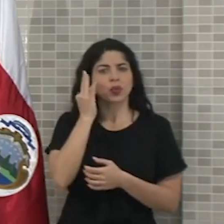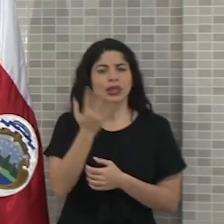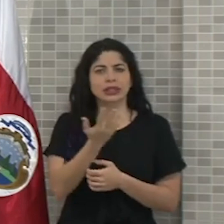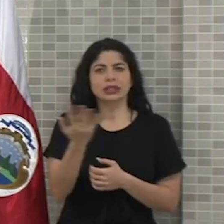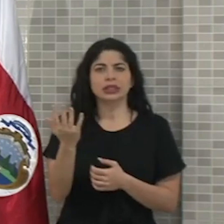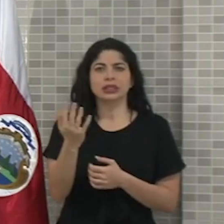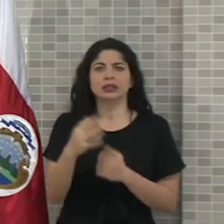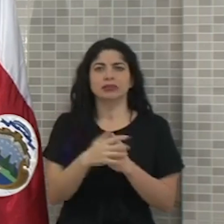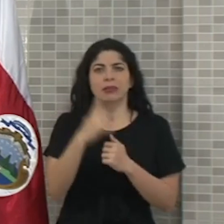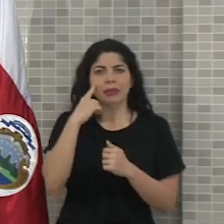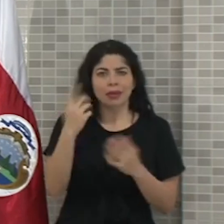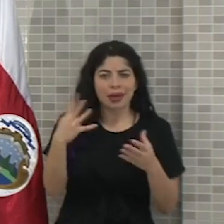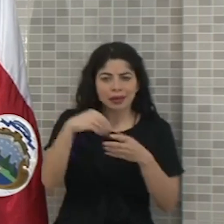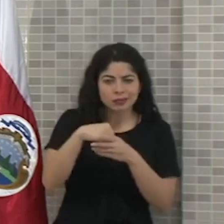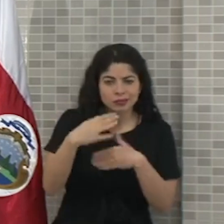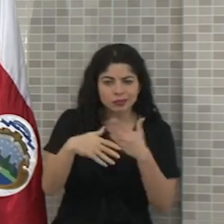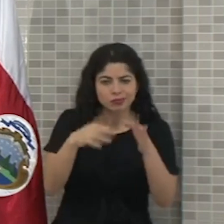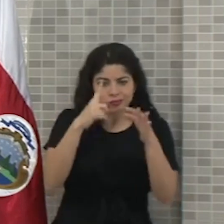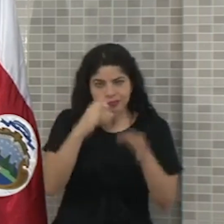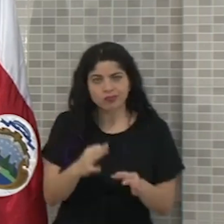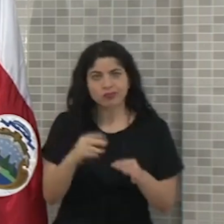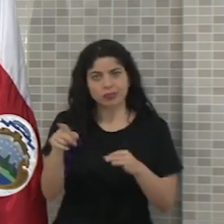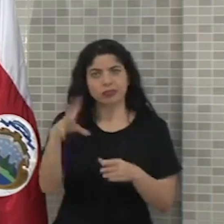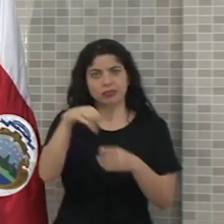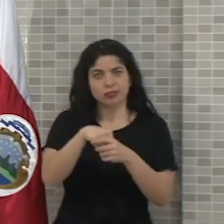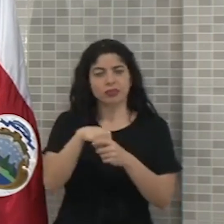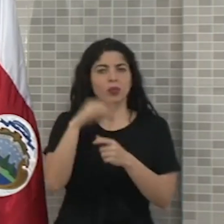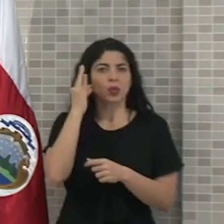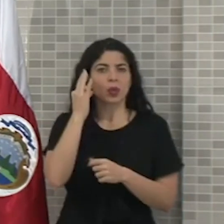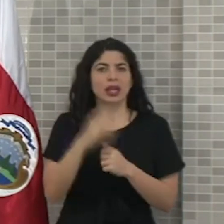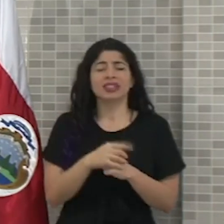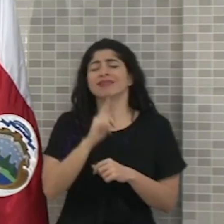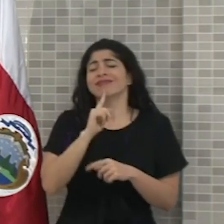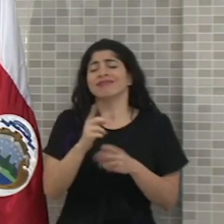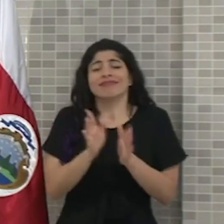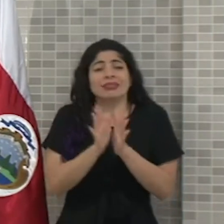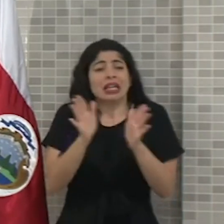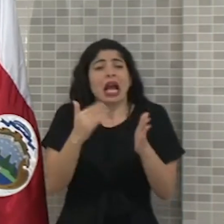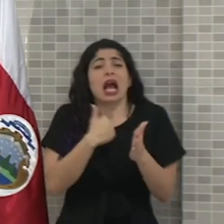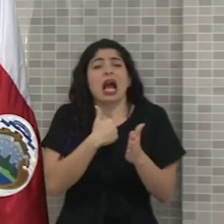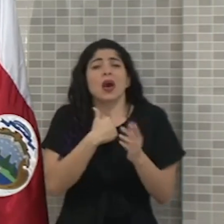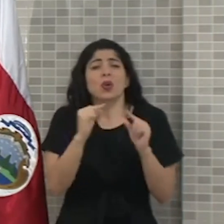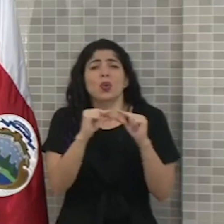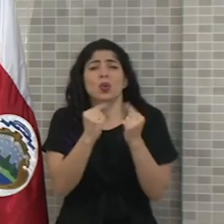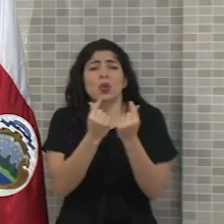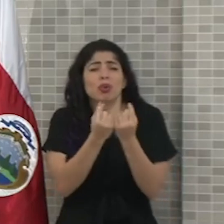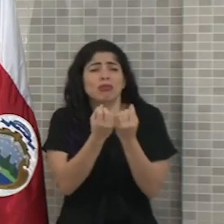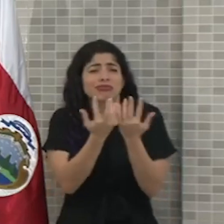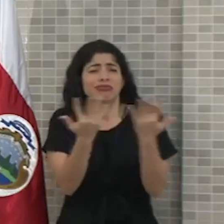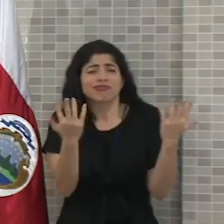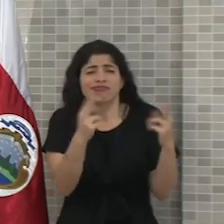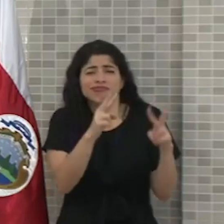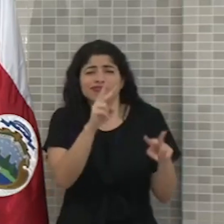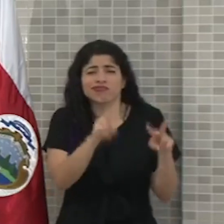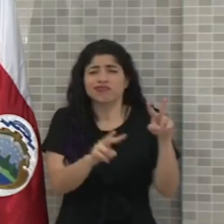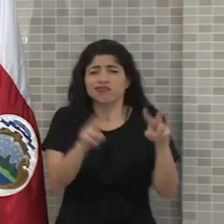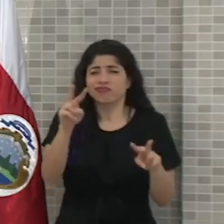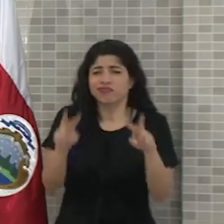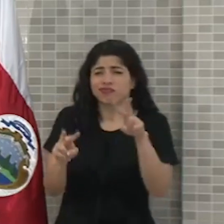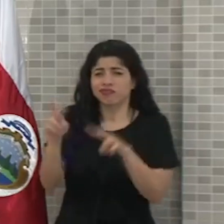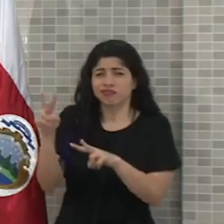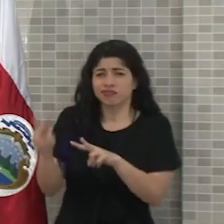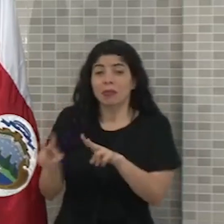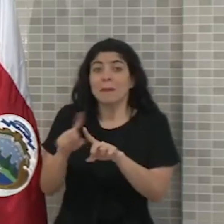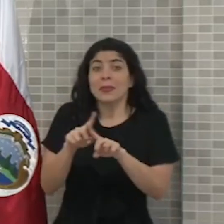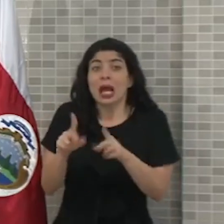las determinaciones que se tengan. En fin, tenemos un grupo diverso.